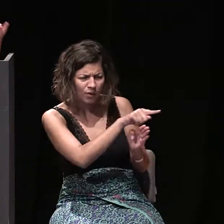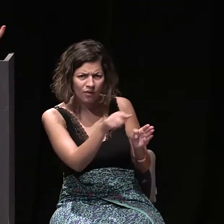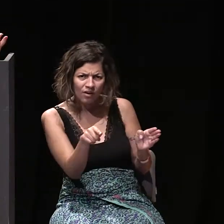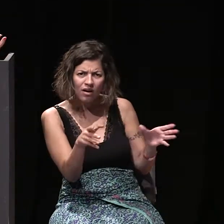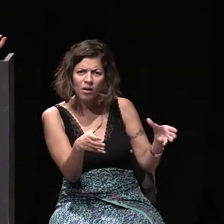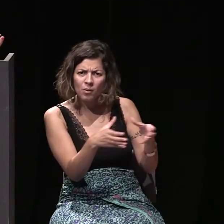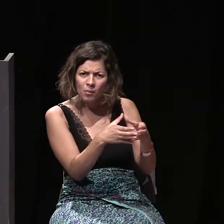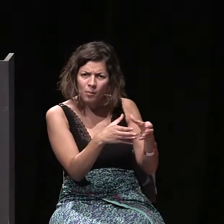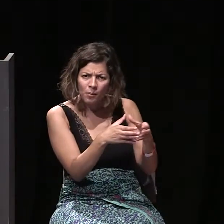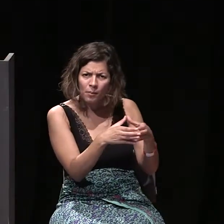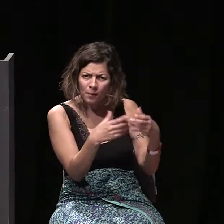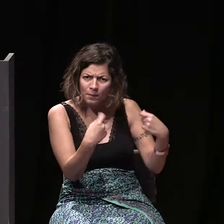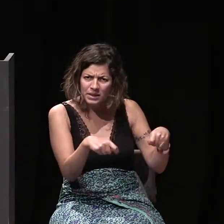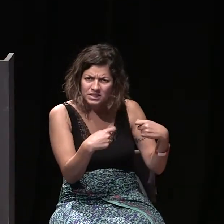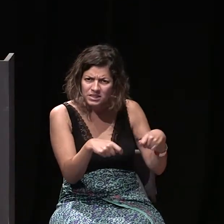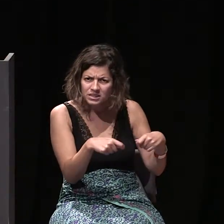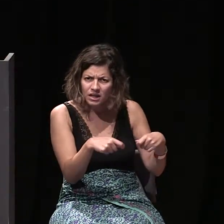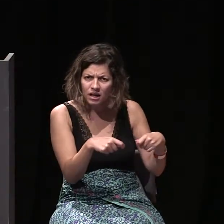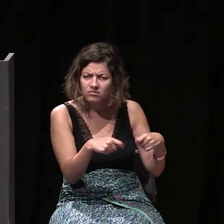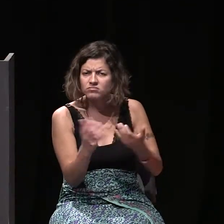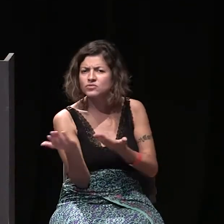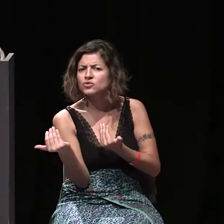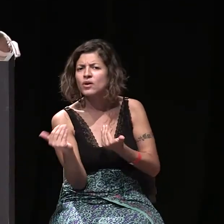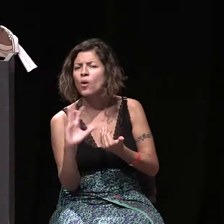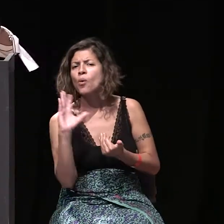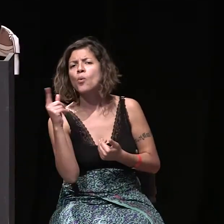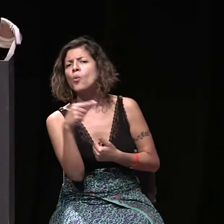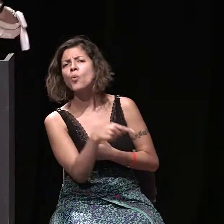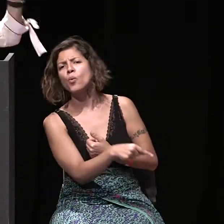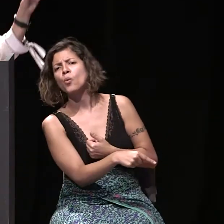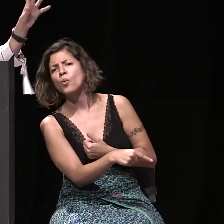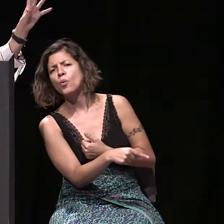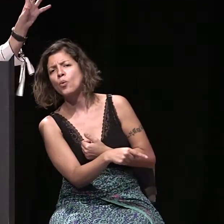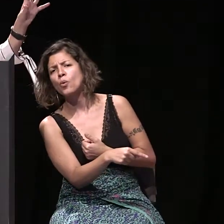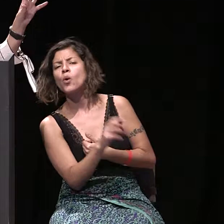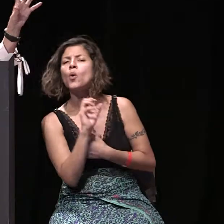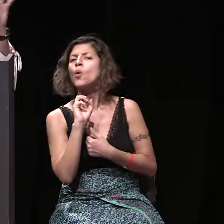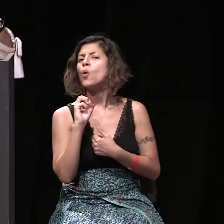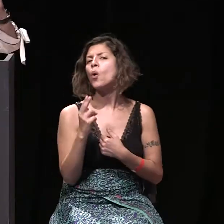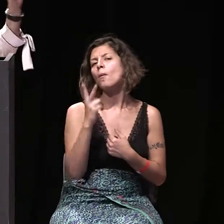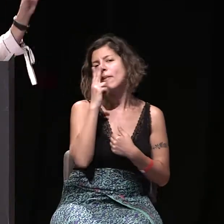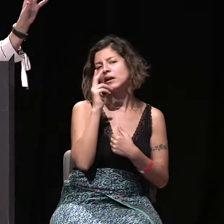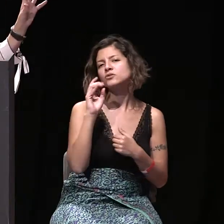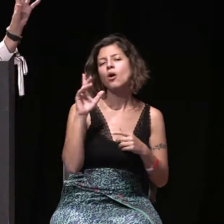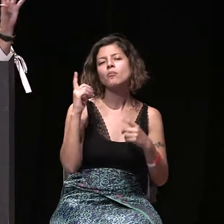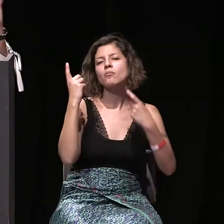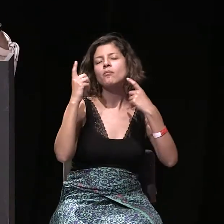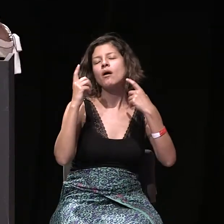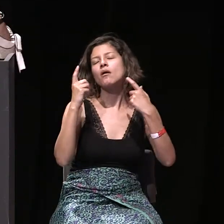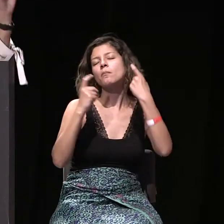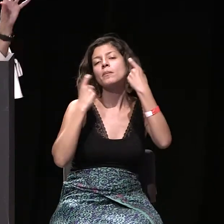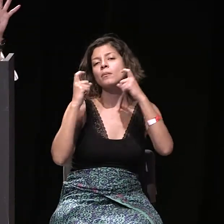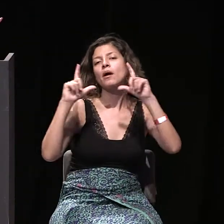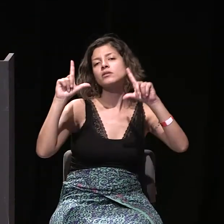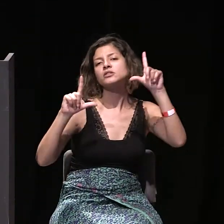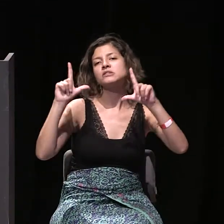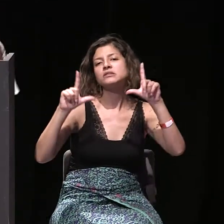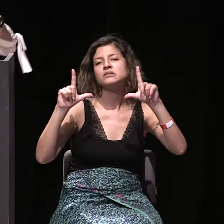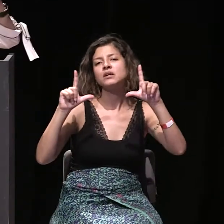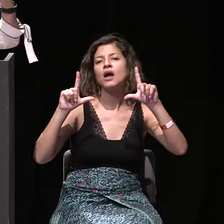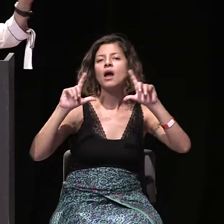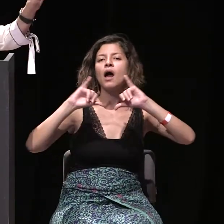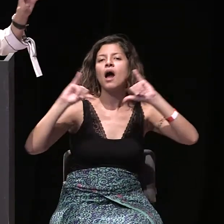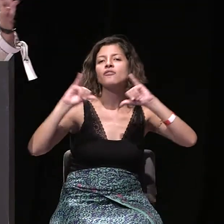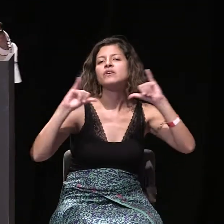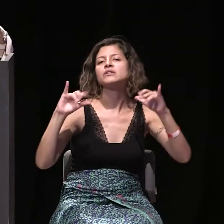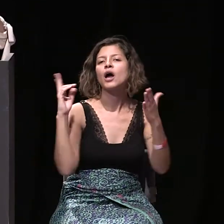que está acontecendo com a juventude? Ou a juventude está ocupando só as manchetes de coisas ruim que acontece,